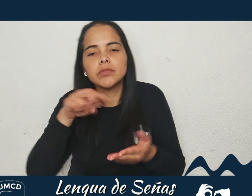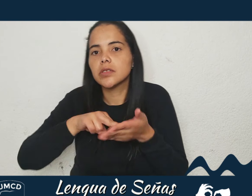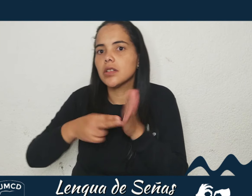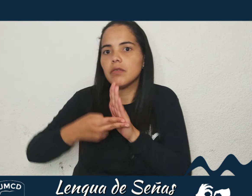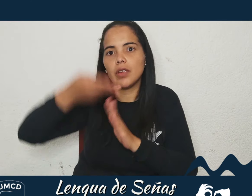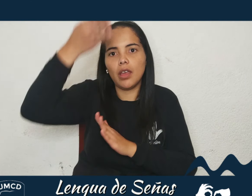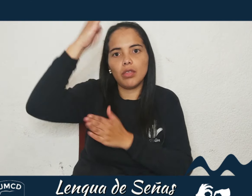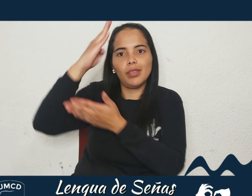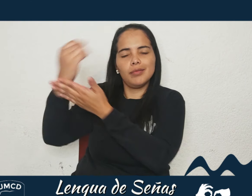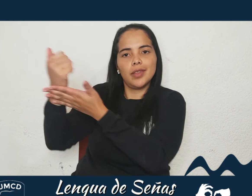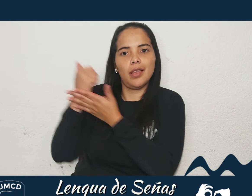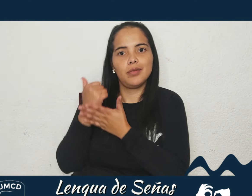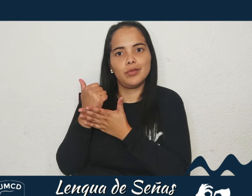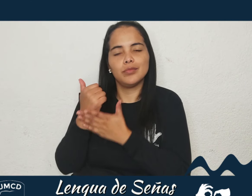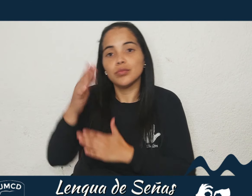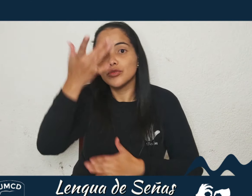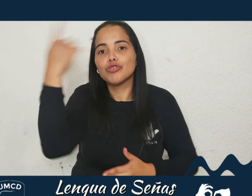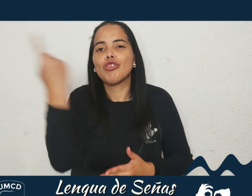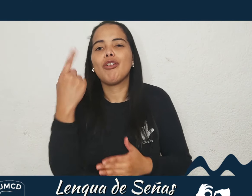Dios, engrandecen